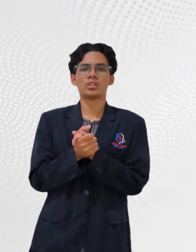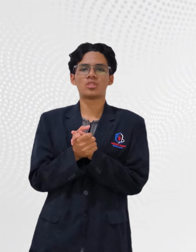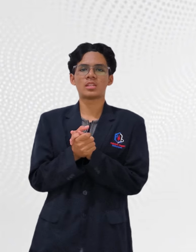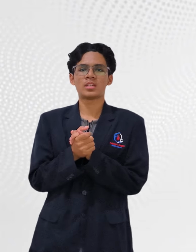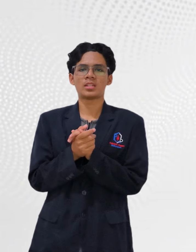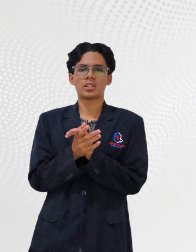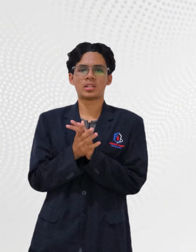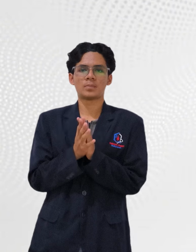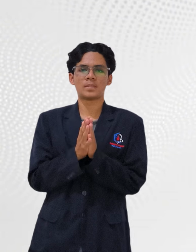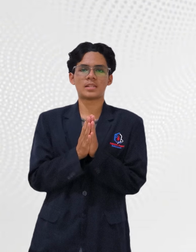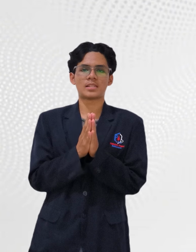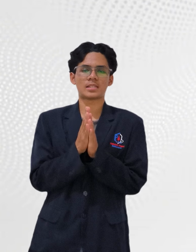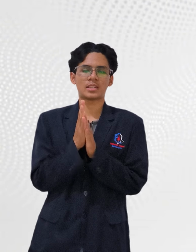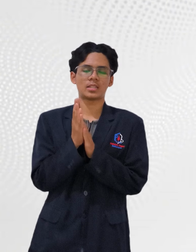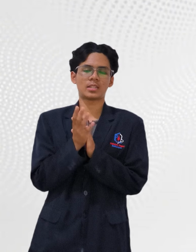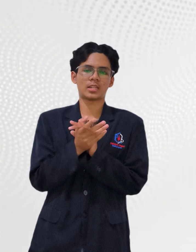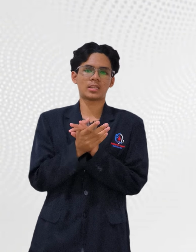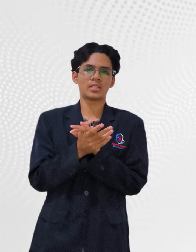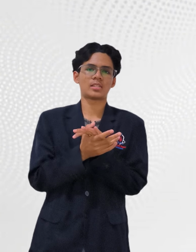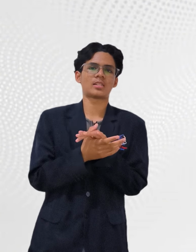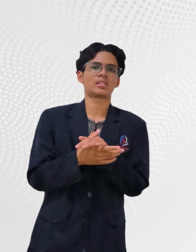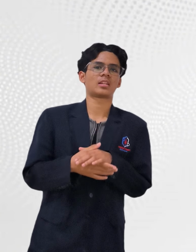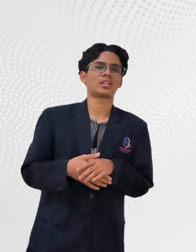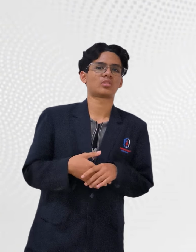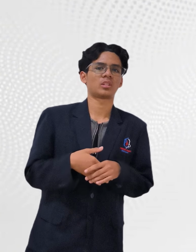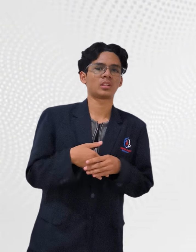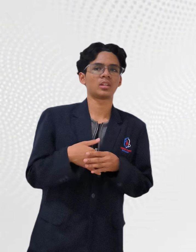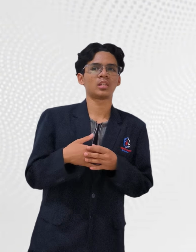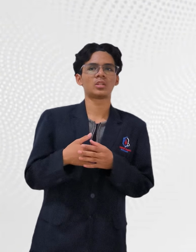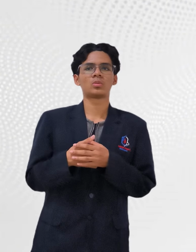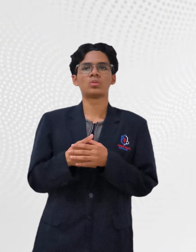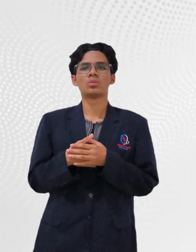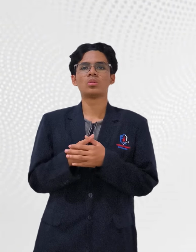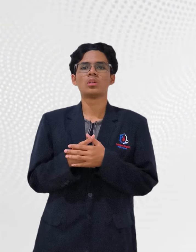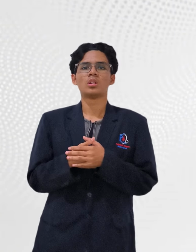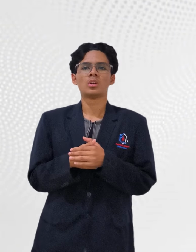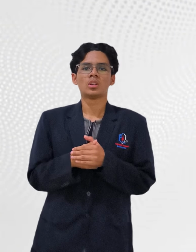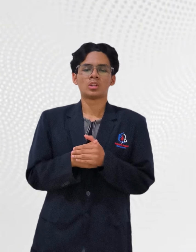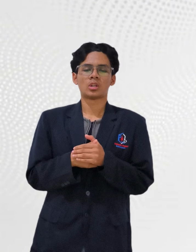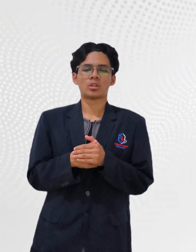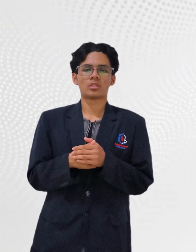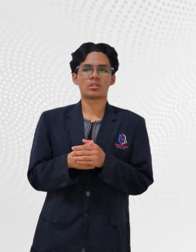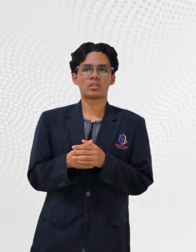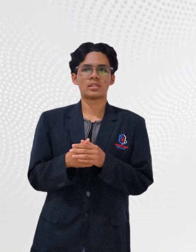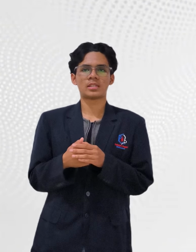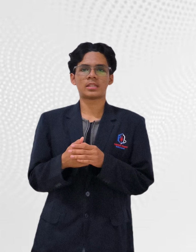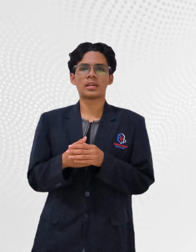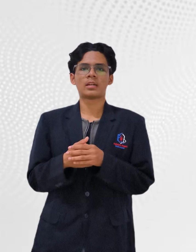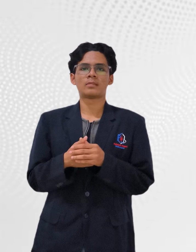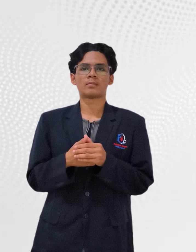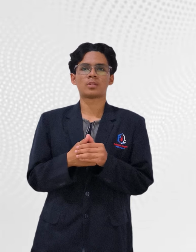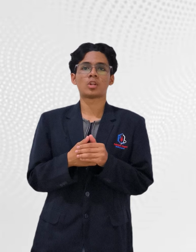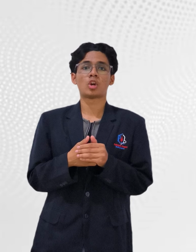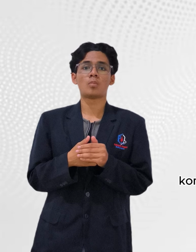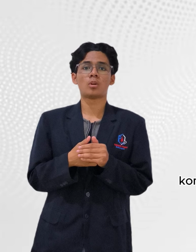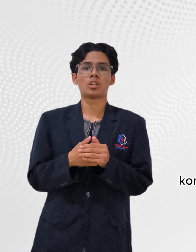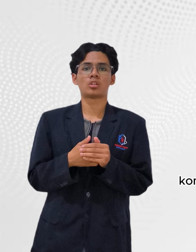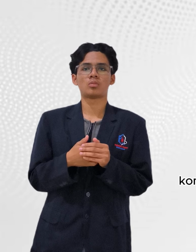mungkin begitu saja dari penjelasan saya terkait dasar-dasar elektronika, yaitu teori sirkuit DC